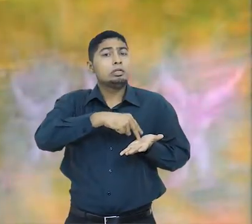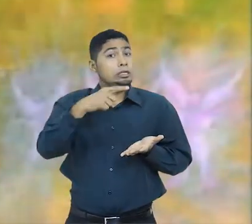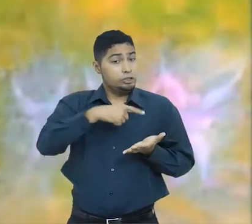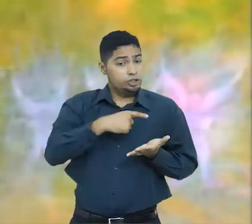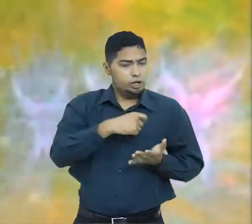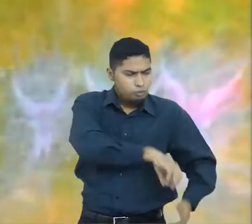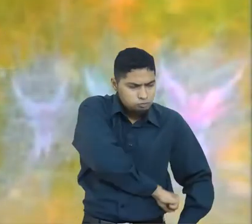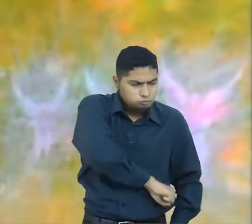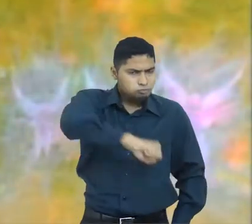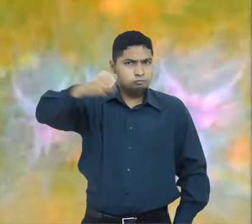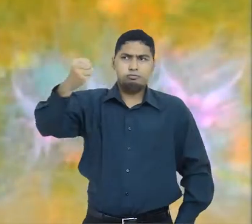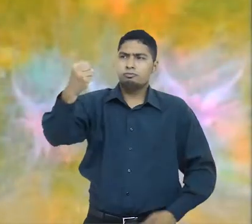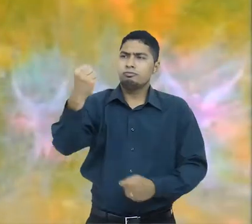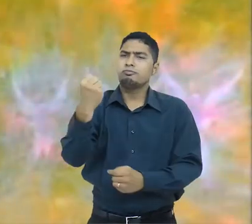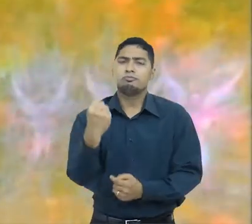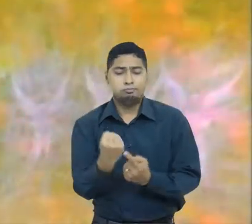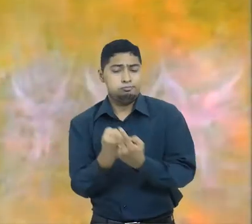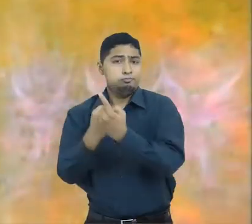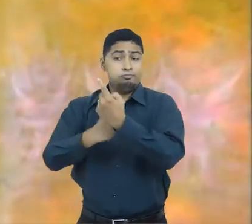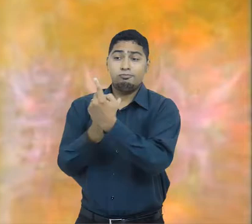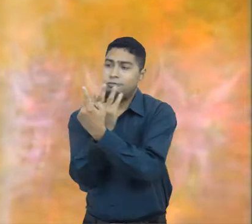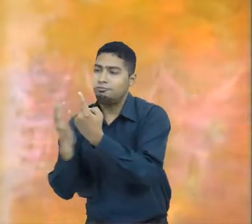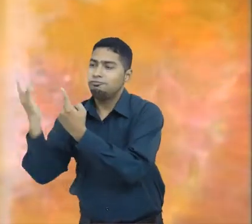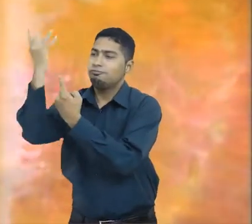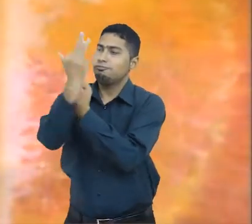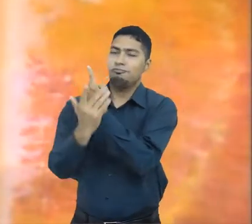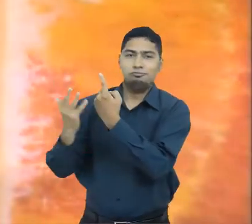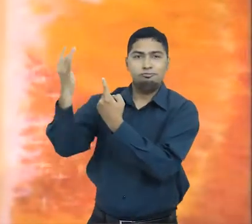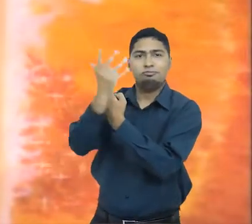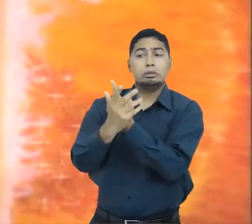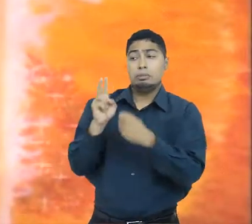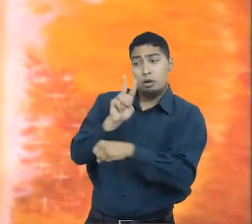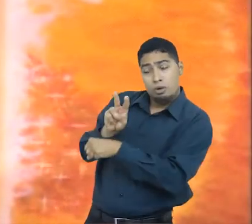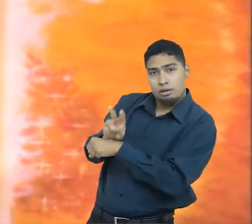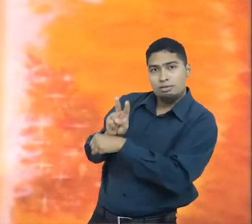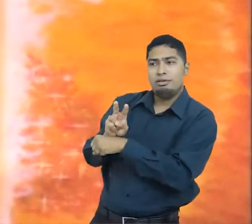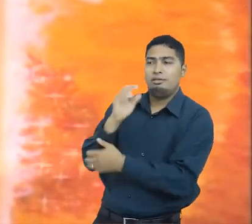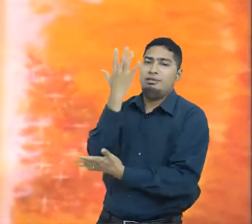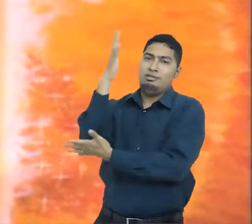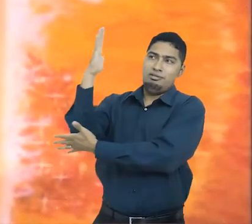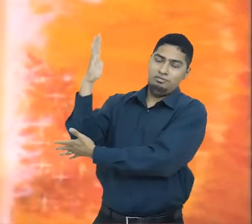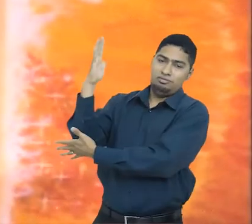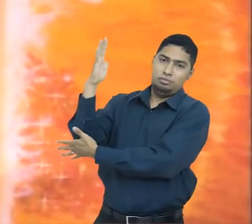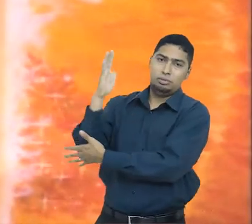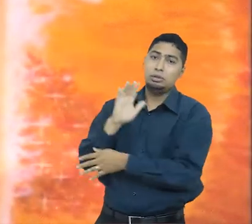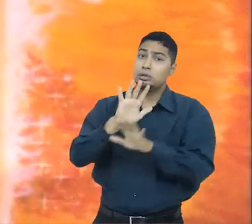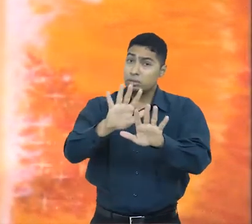do jardim, e pôs uma espada flamejante para guardar o acesso à árvore da vida. Quando